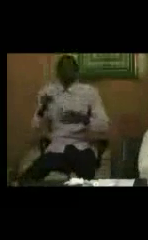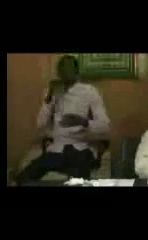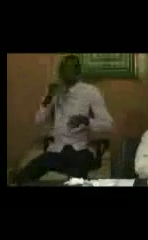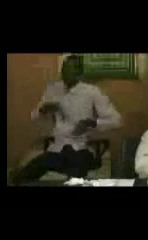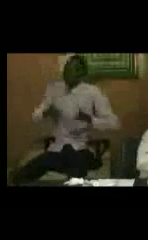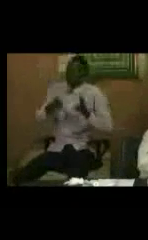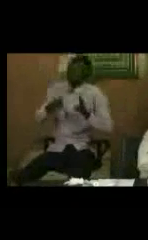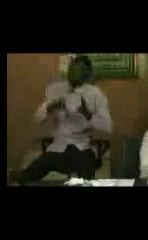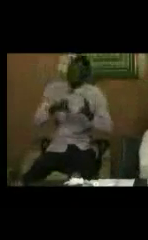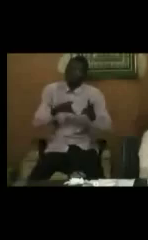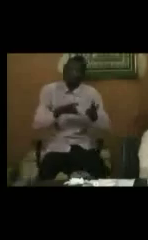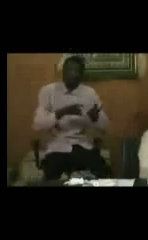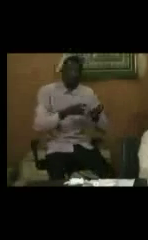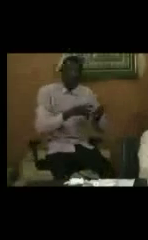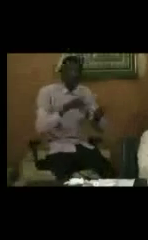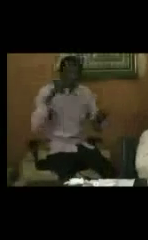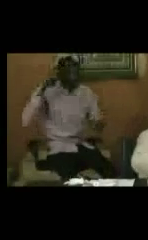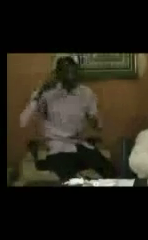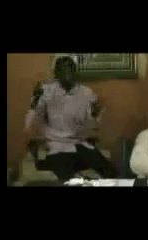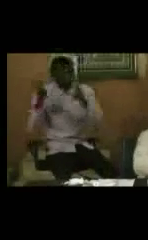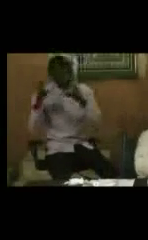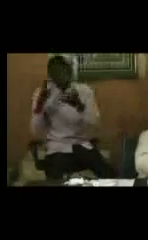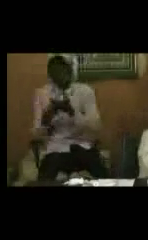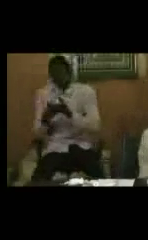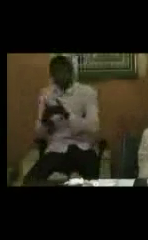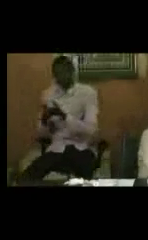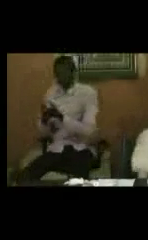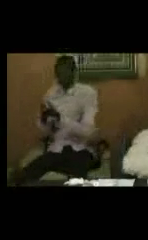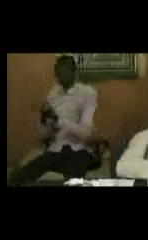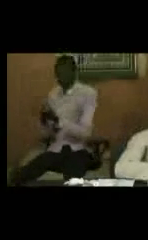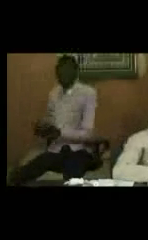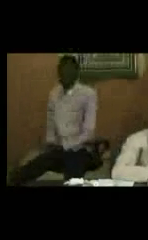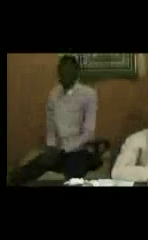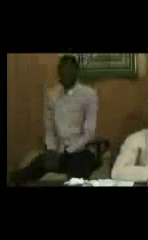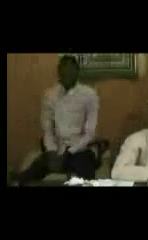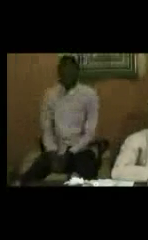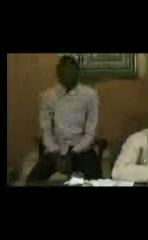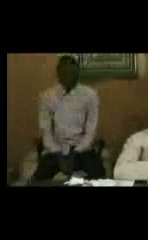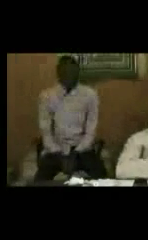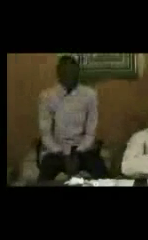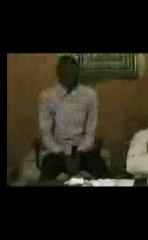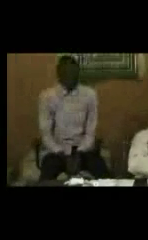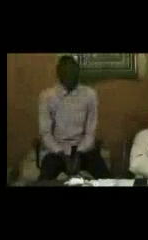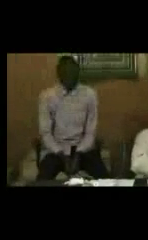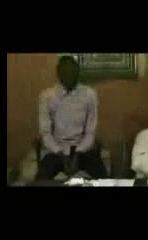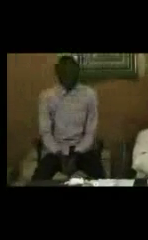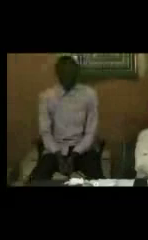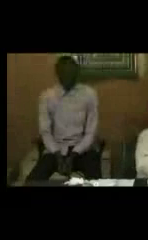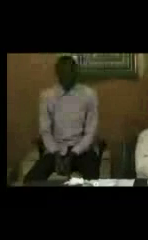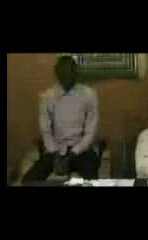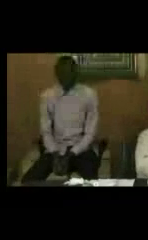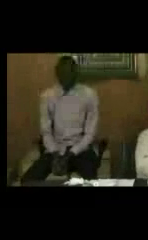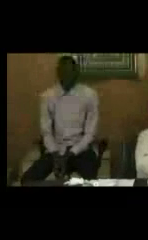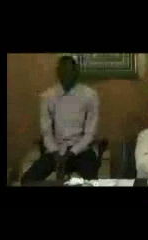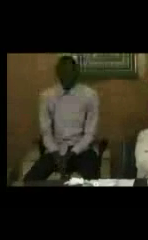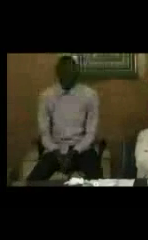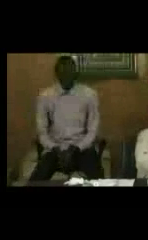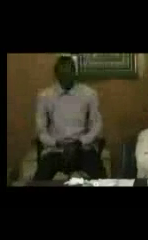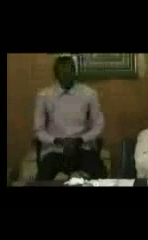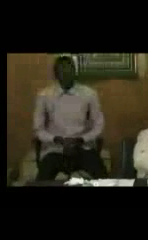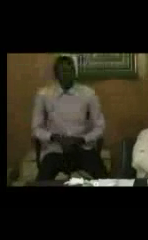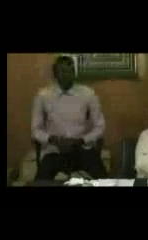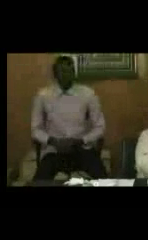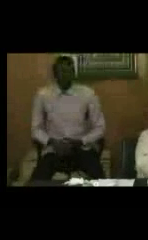transmission ti mawquf on do la afia awon ti won gboro nwa